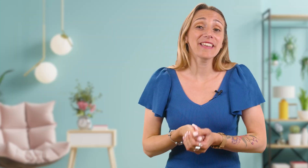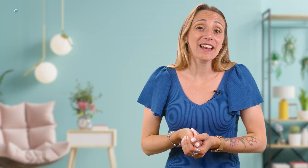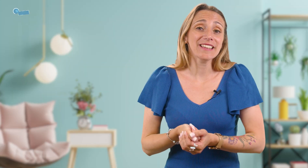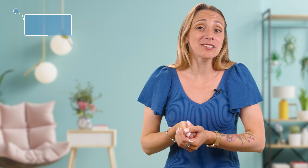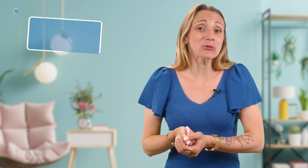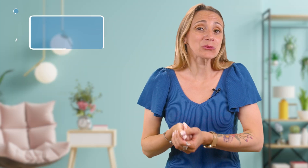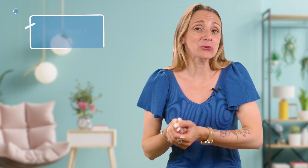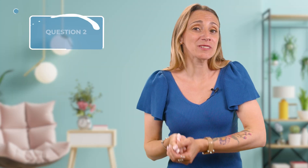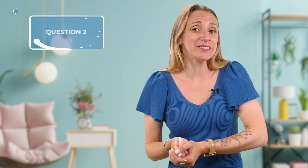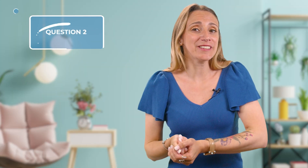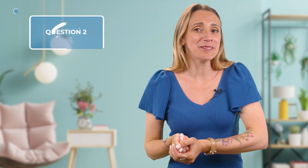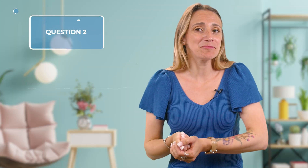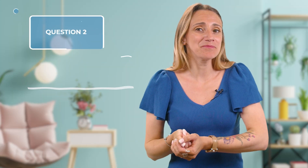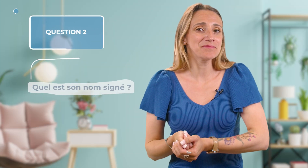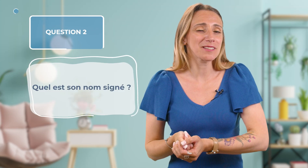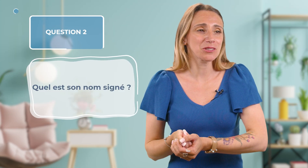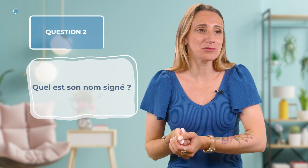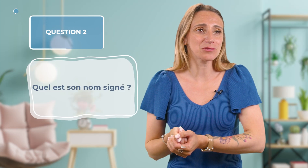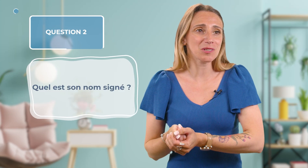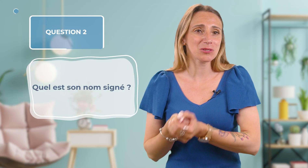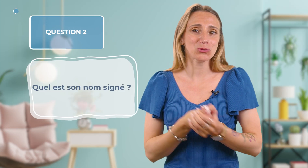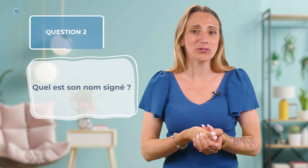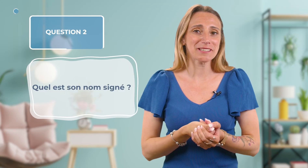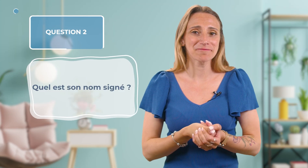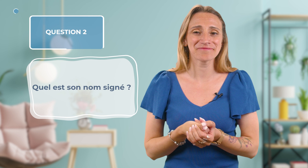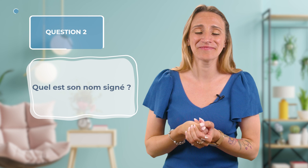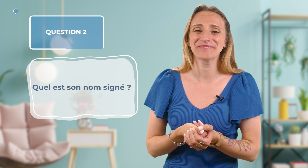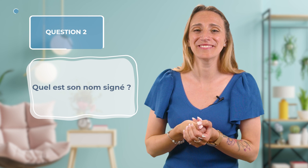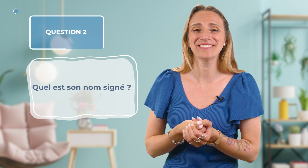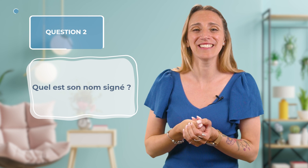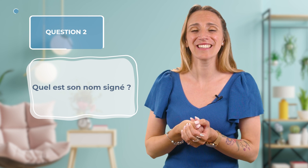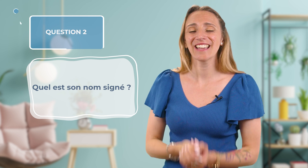Quel est son nom signé? Est-ce que vous vous en souvenez?